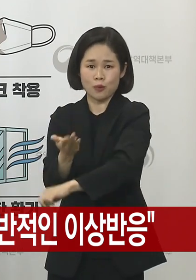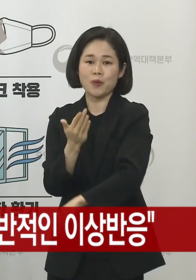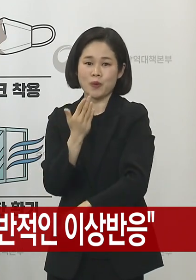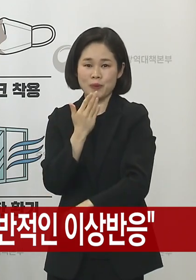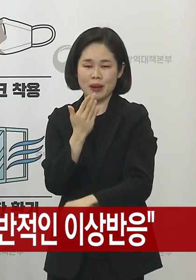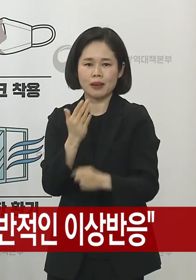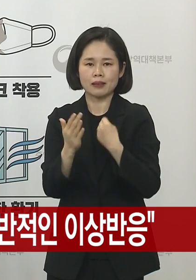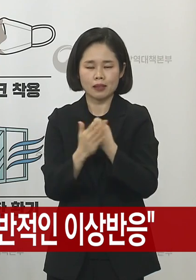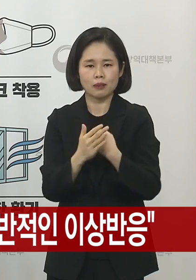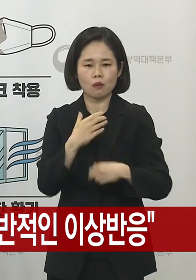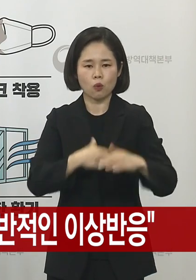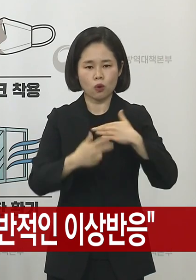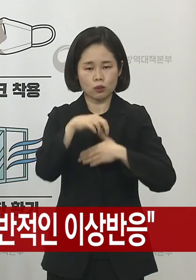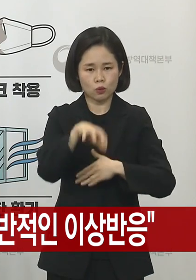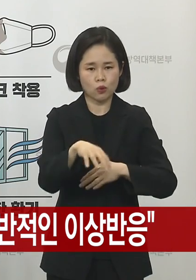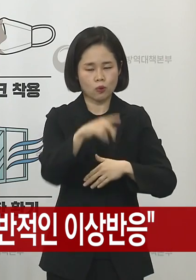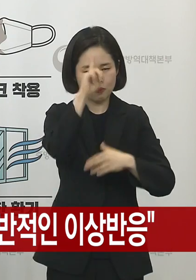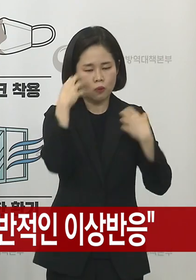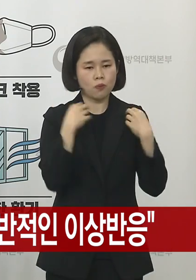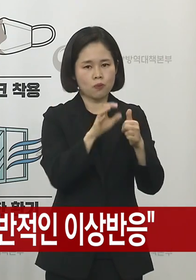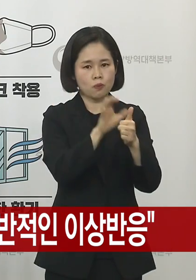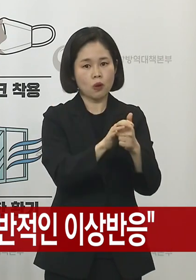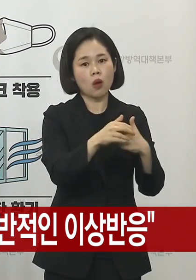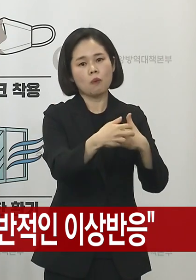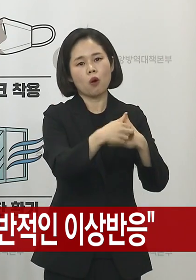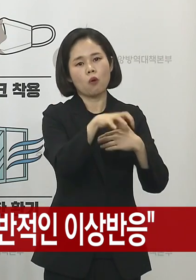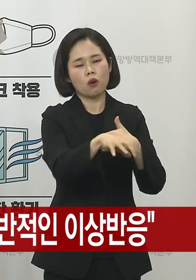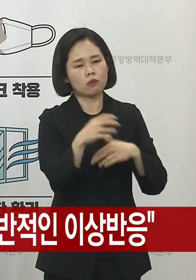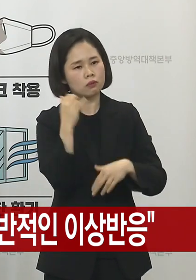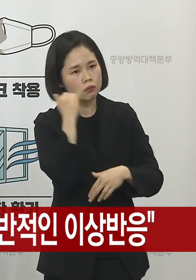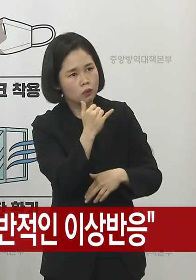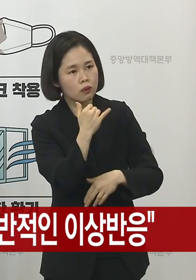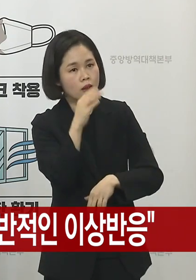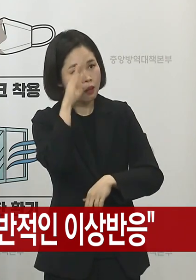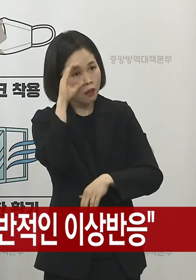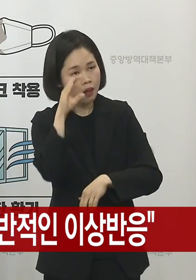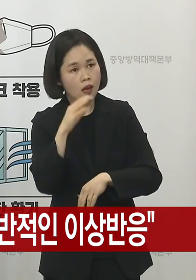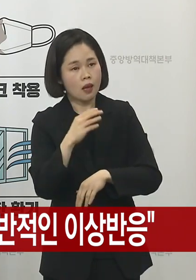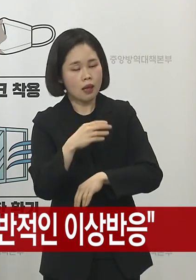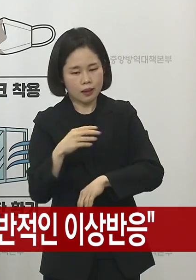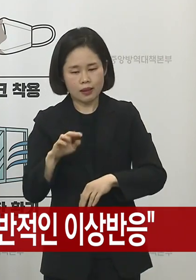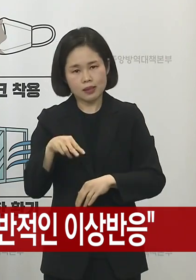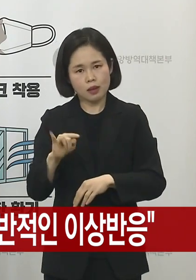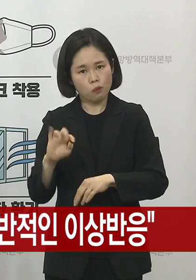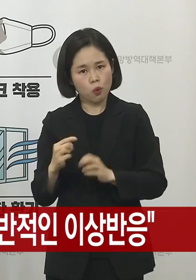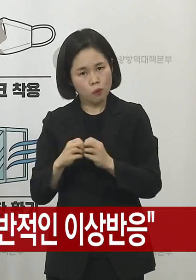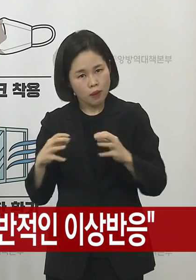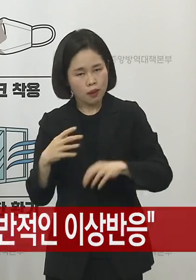지정된 보건소나 유탁의료기관에 문의 후에 접종을 받으시기 바랍니다.